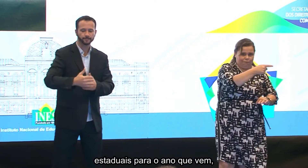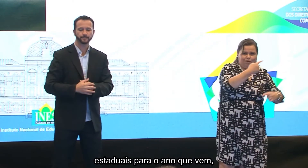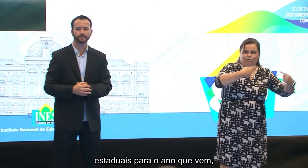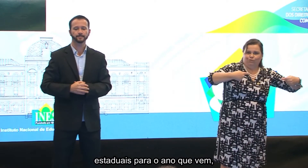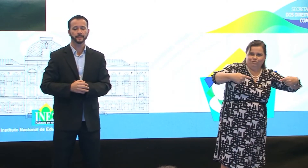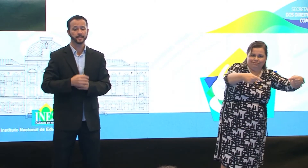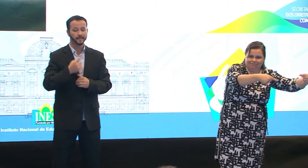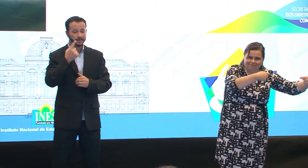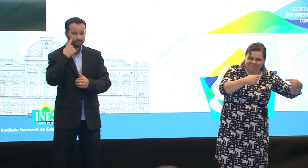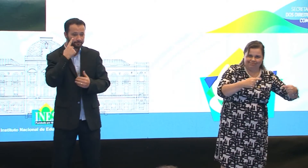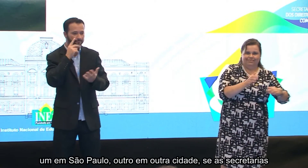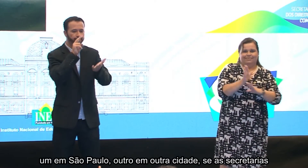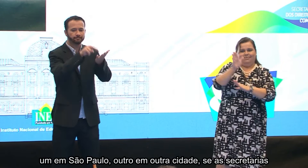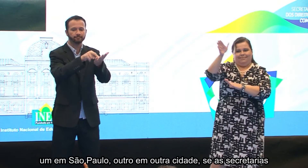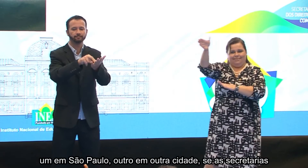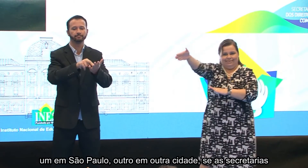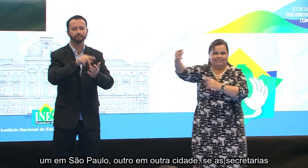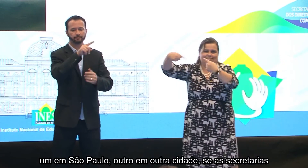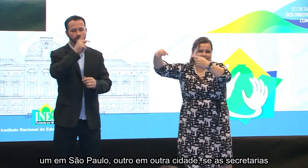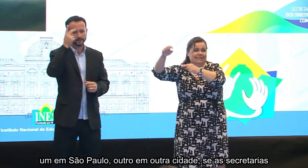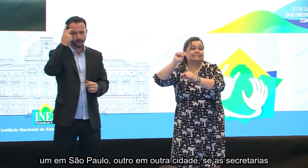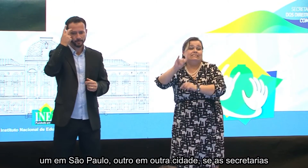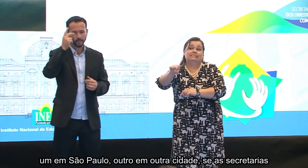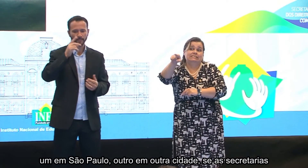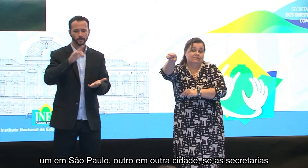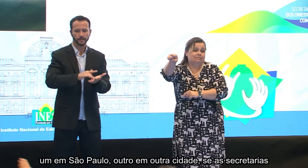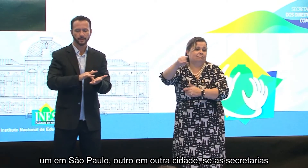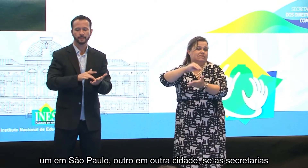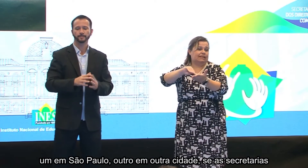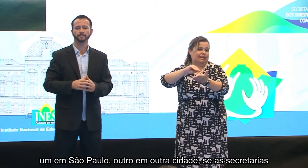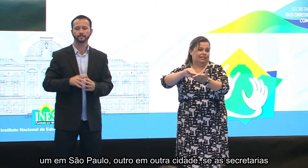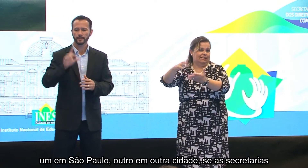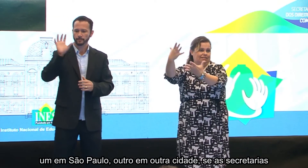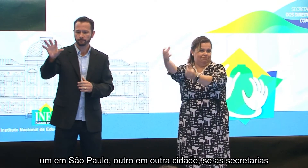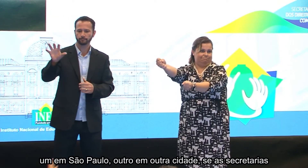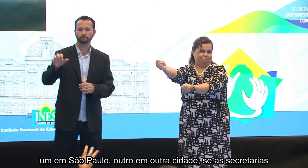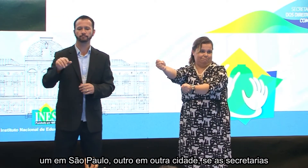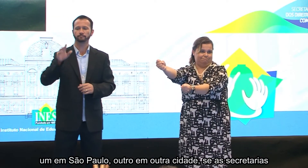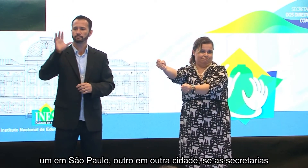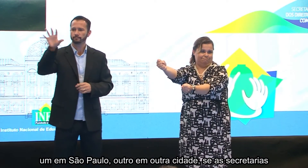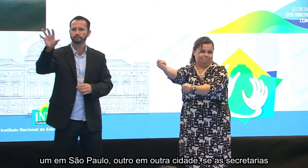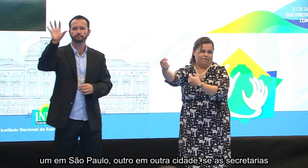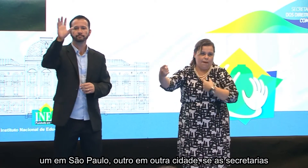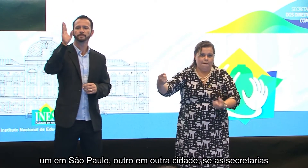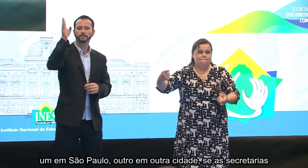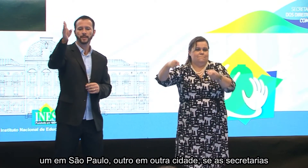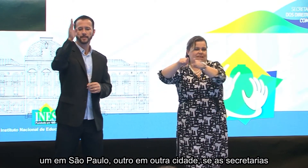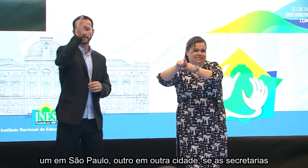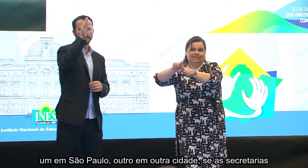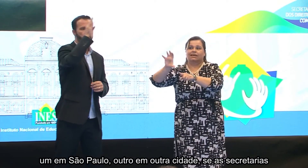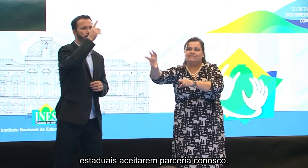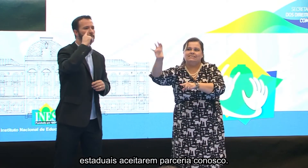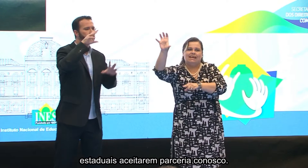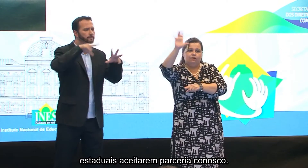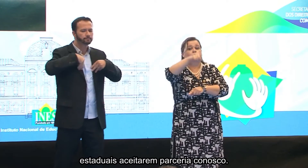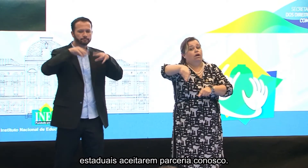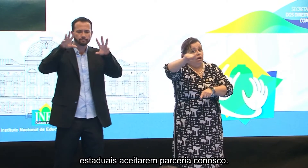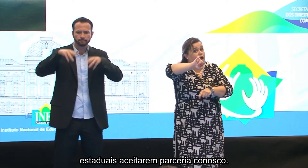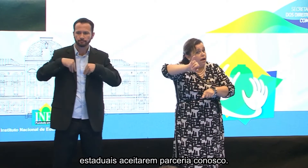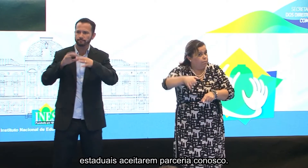vem. Um em São Paulo, outro em outra cidade. Então, se as secretarias estaduais aceitarem